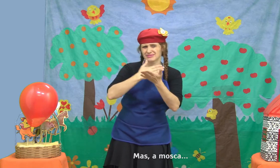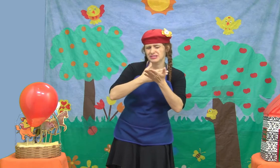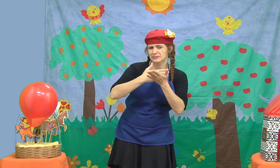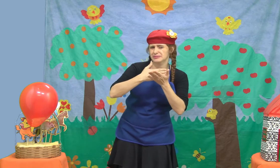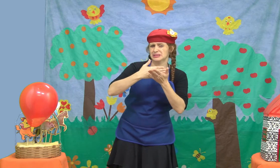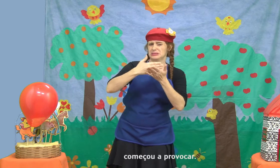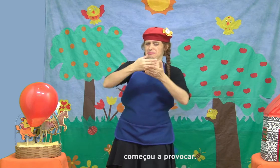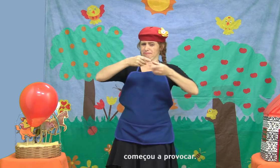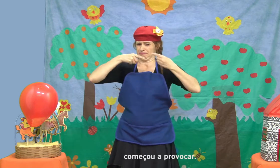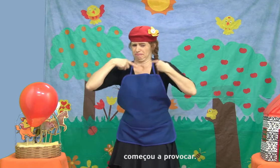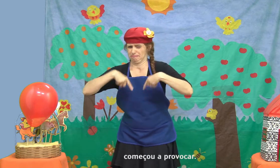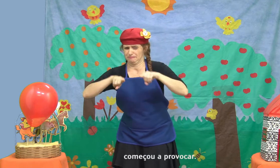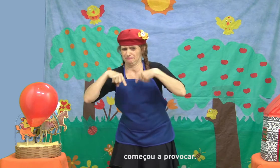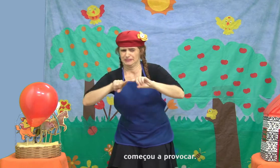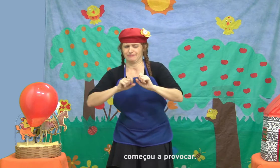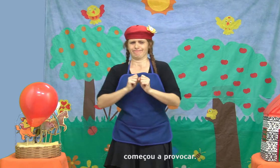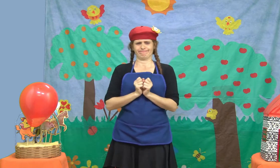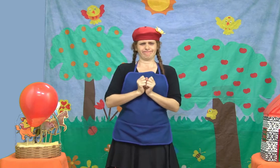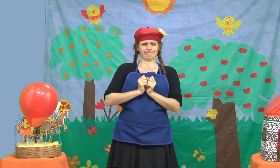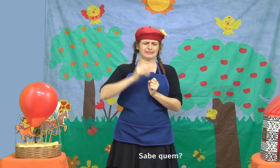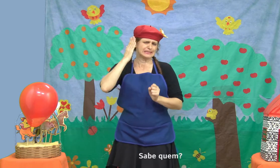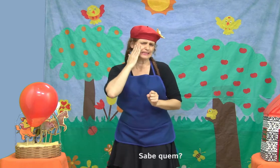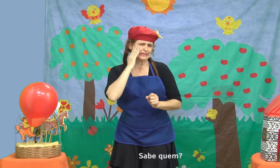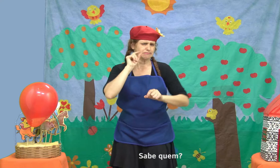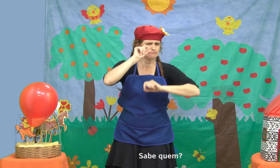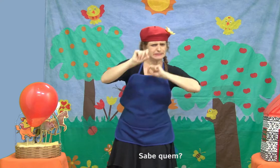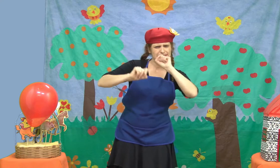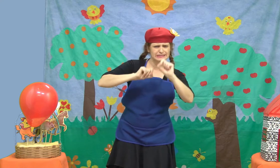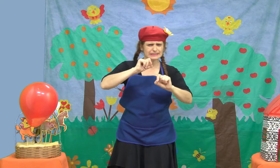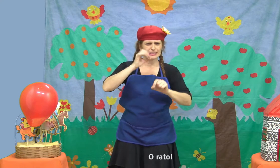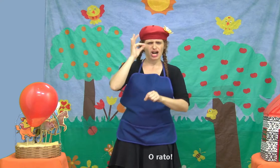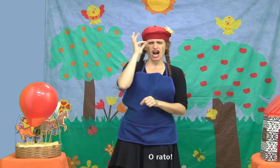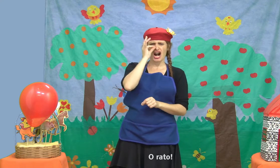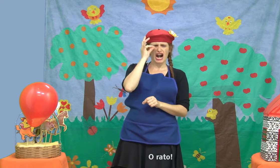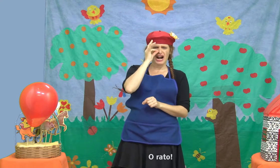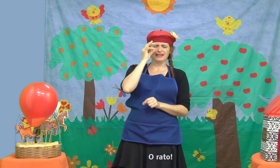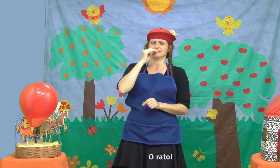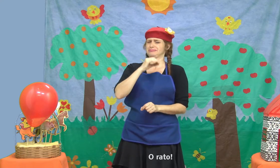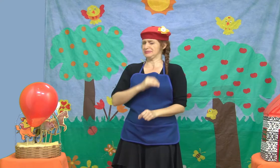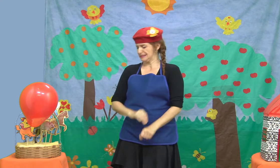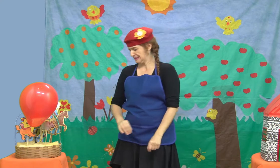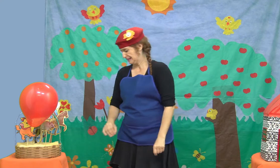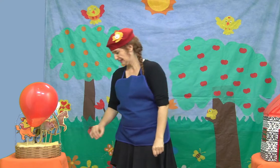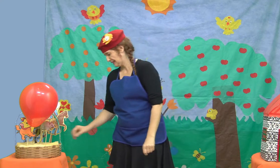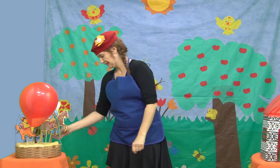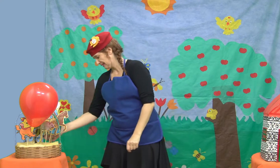começou a provocar sabe quem o rato jus